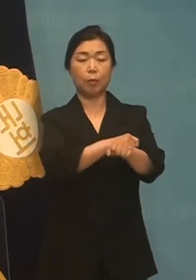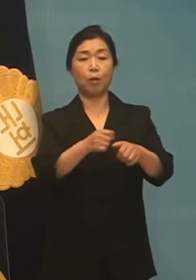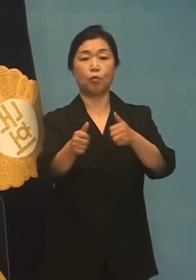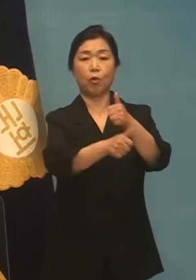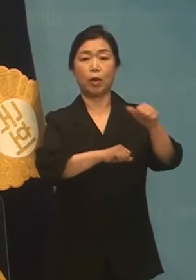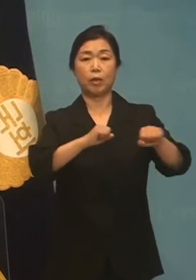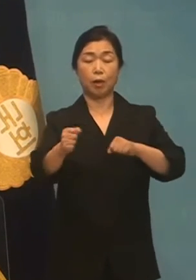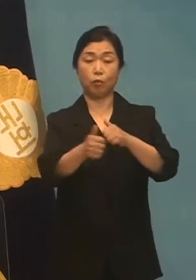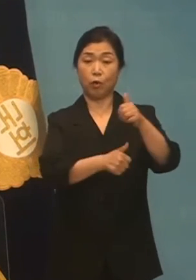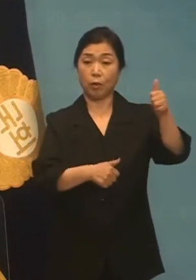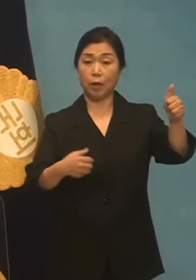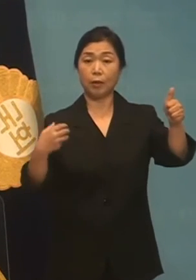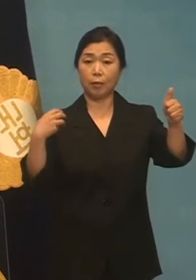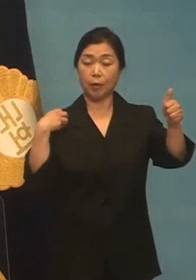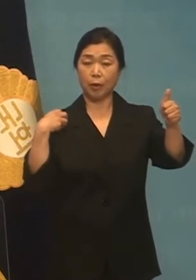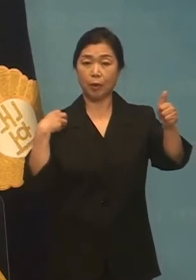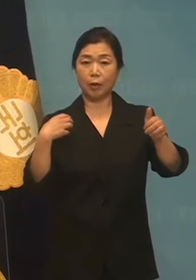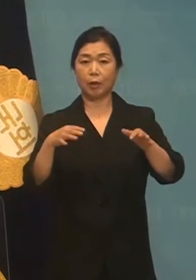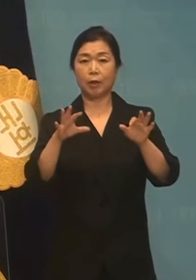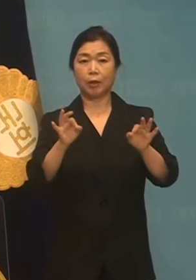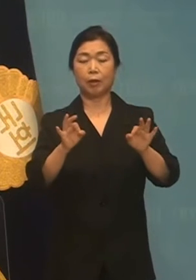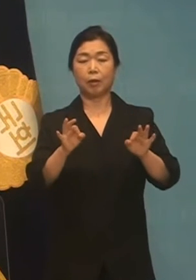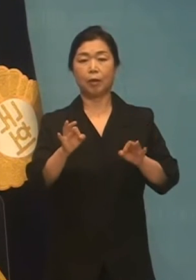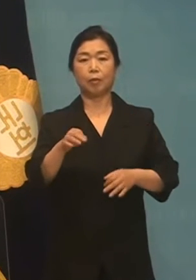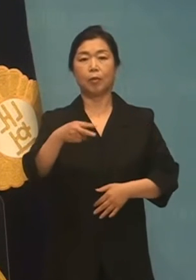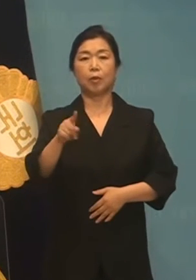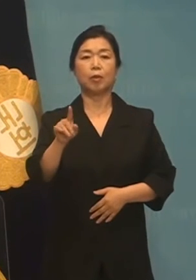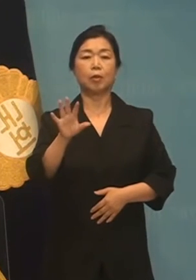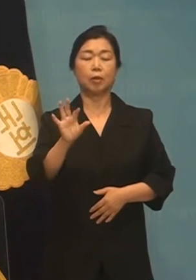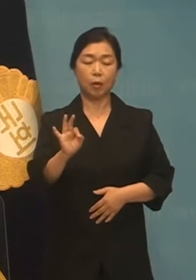탄소중립특별위원회 실행위원장을 맡고 있는 국회